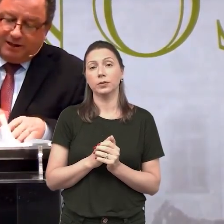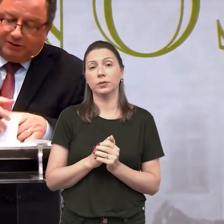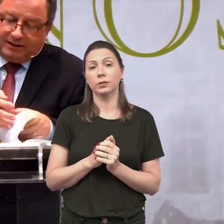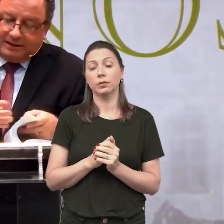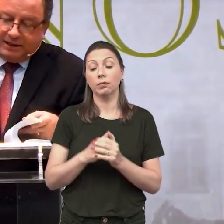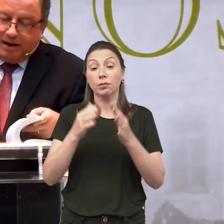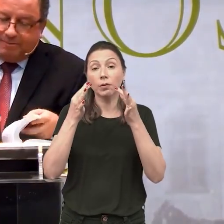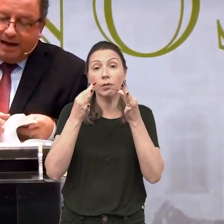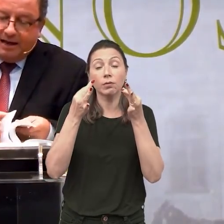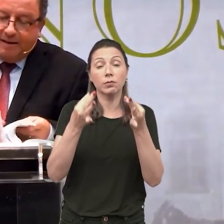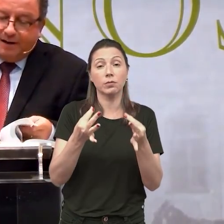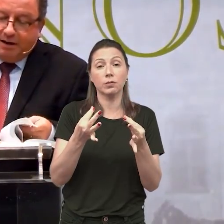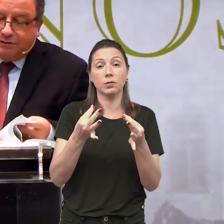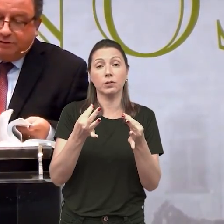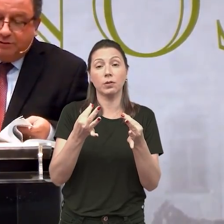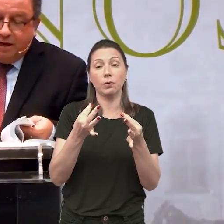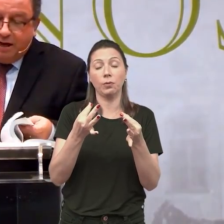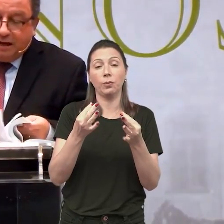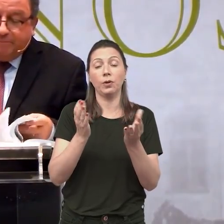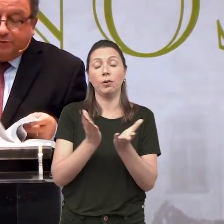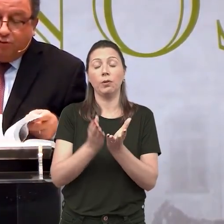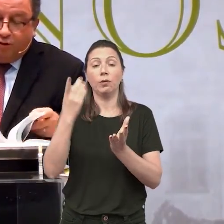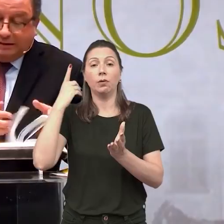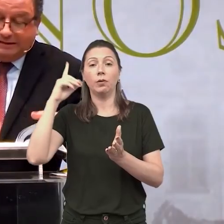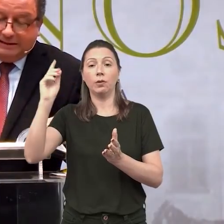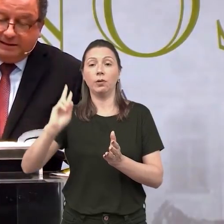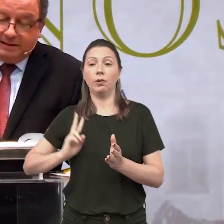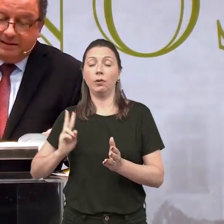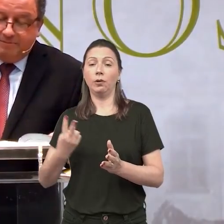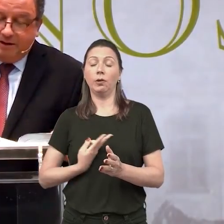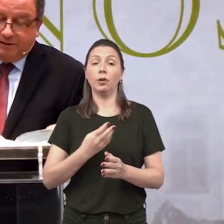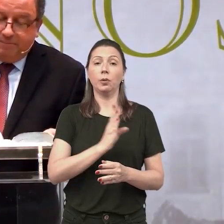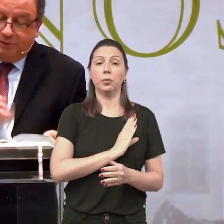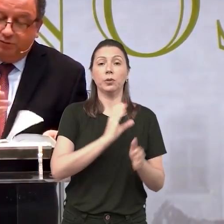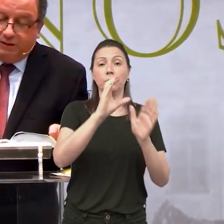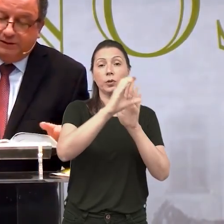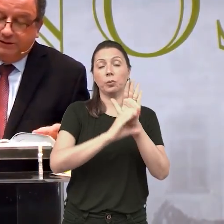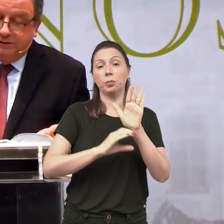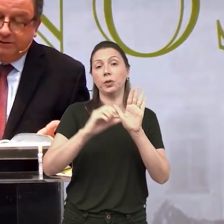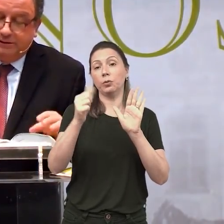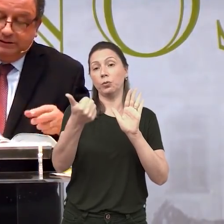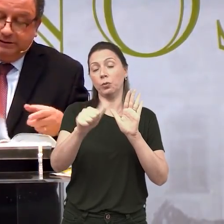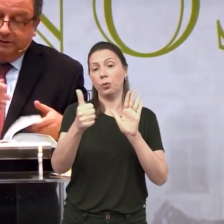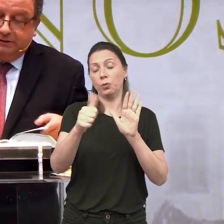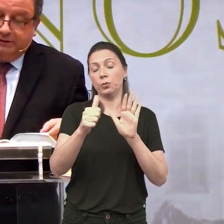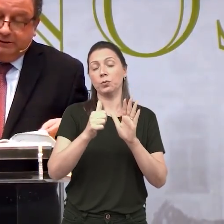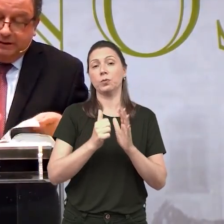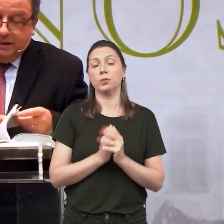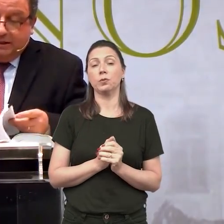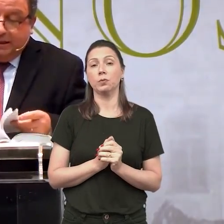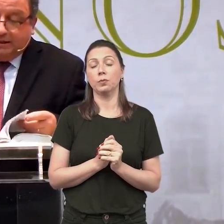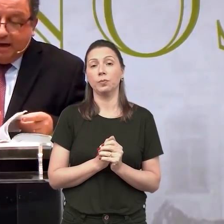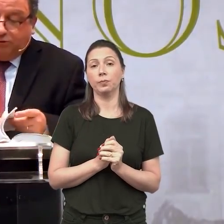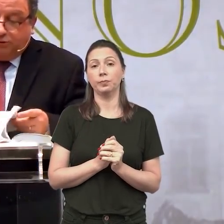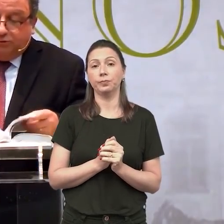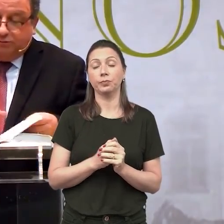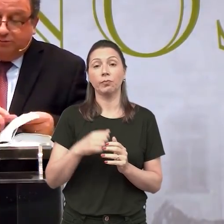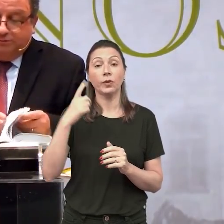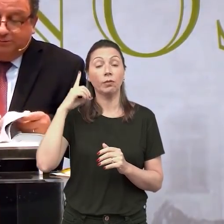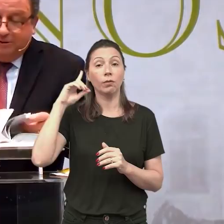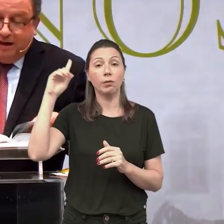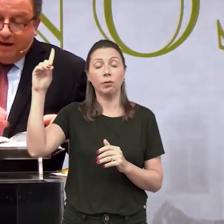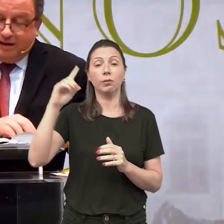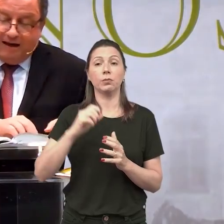e eu chamo a sua atenção lá para Hebreus, capítulo 11, Hebreus, capítulo 11, que